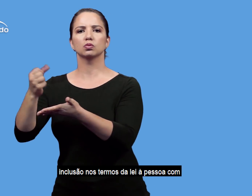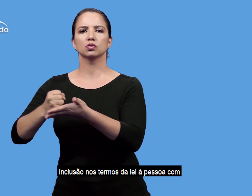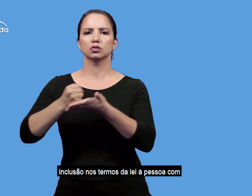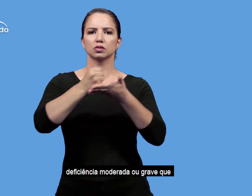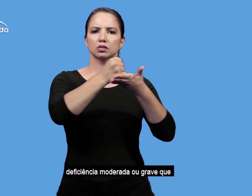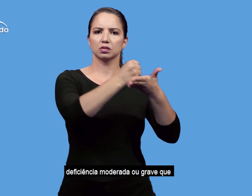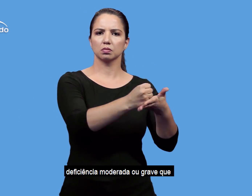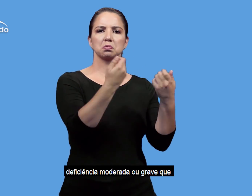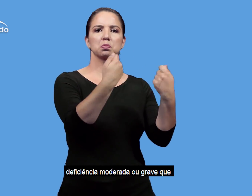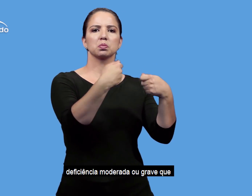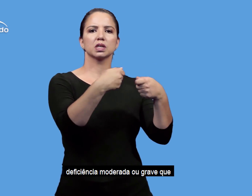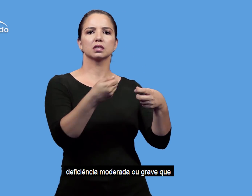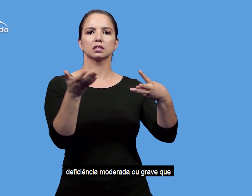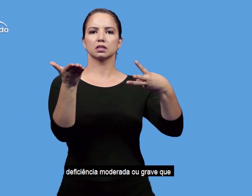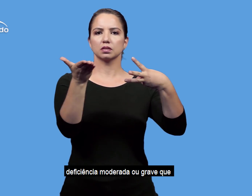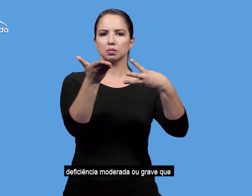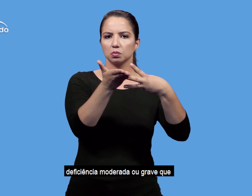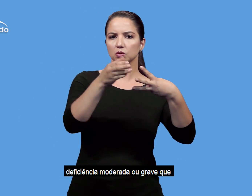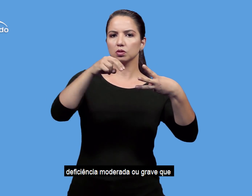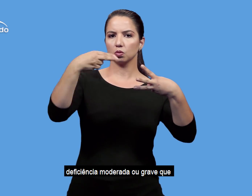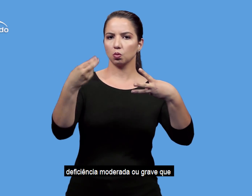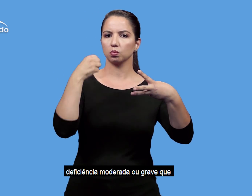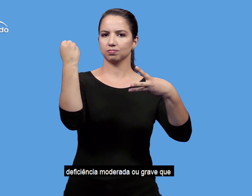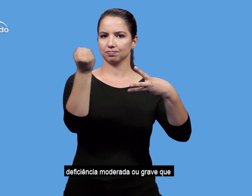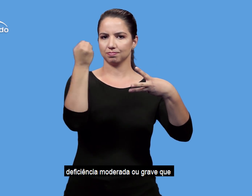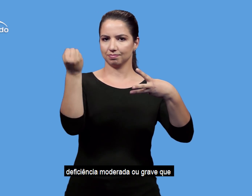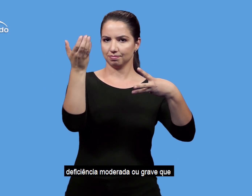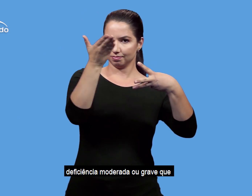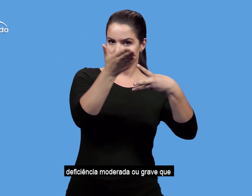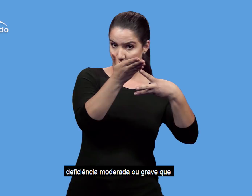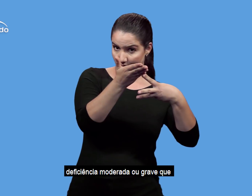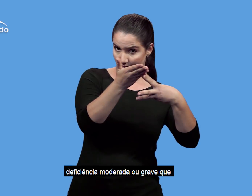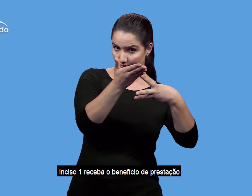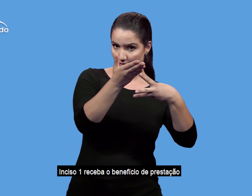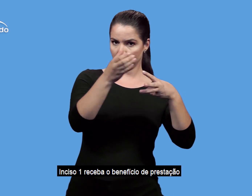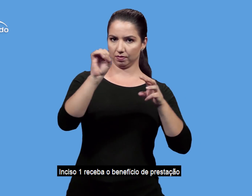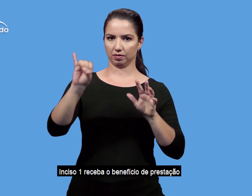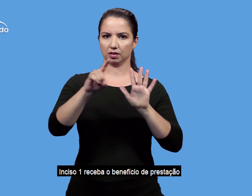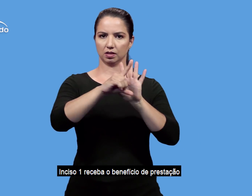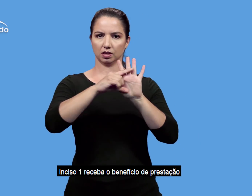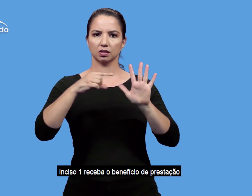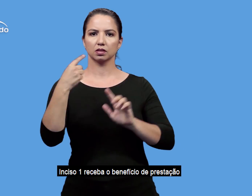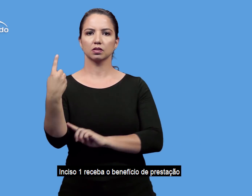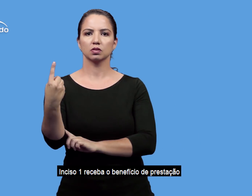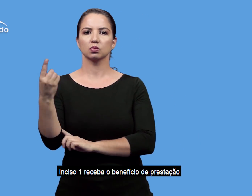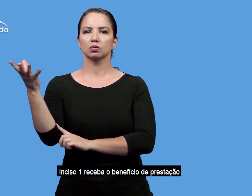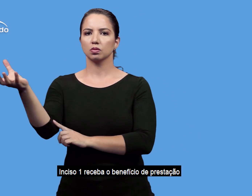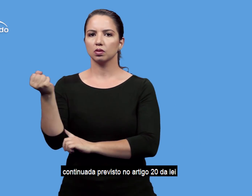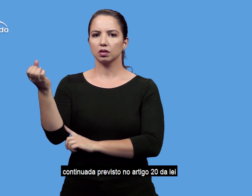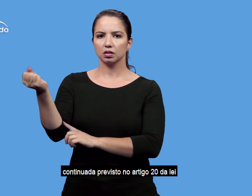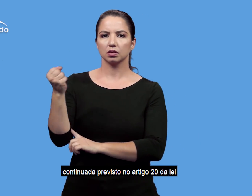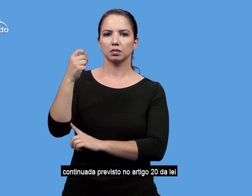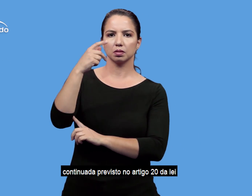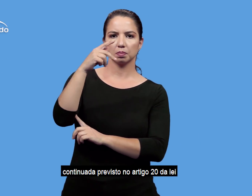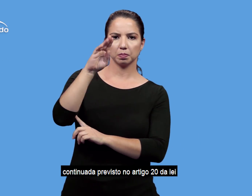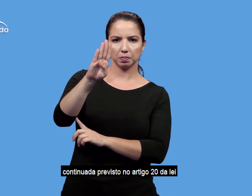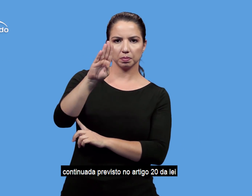moderada ou grave que o inciso 1 receba o benefício de prestação continuada previsto